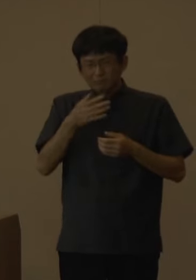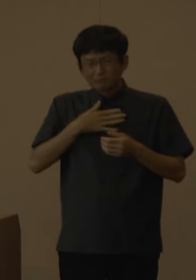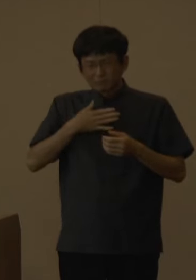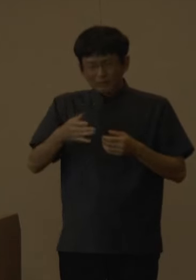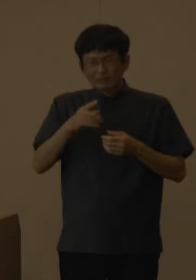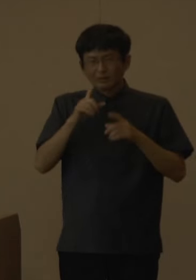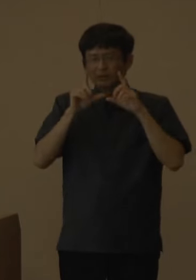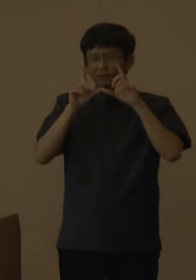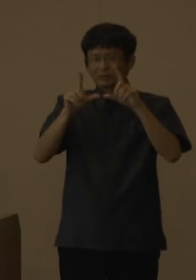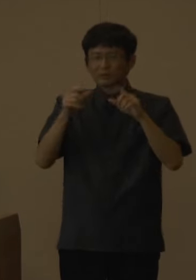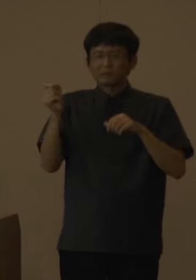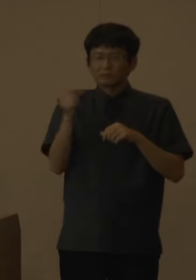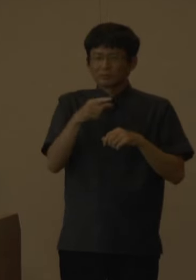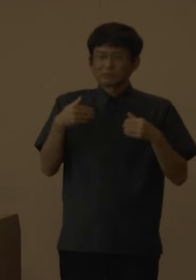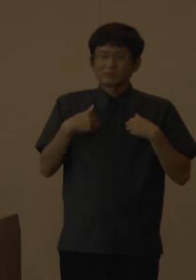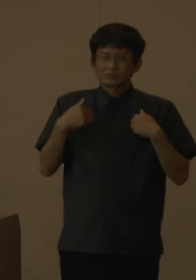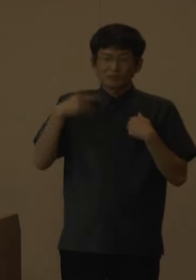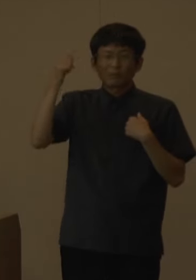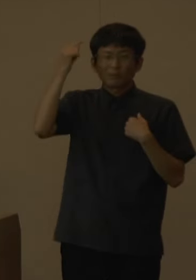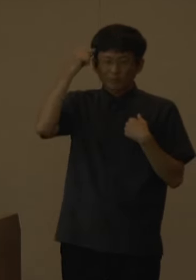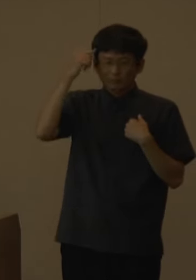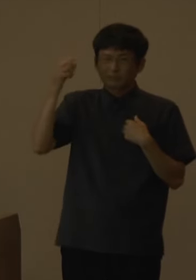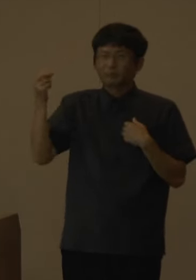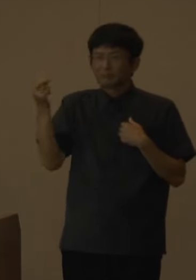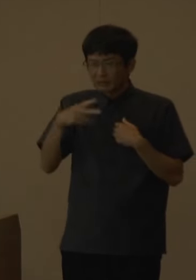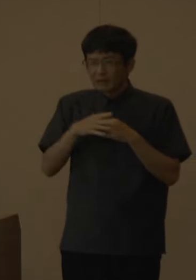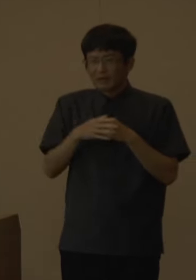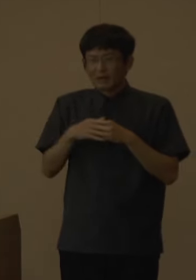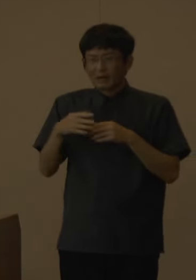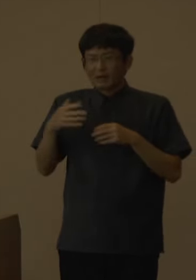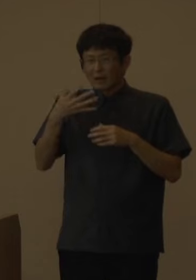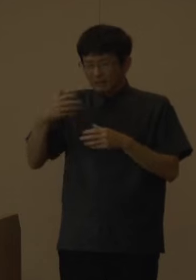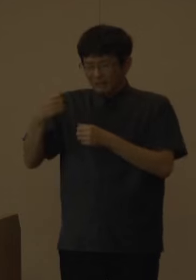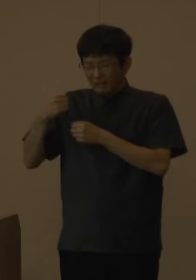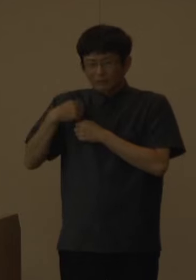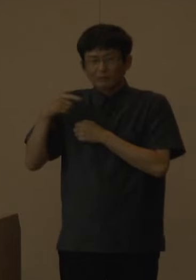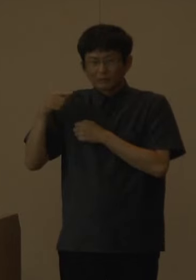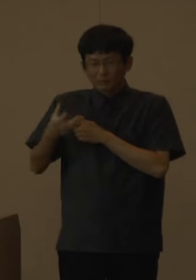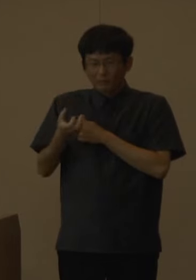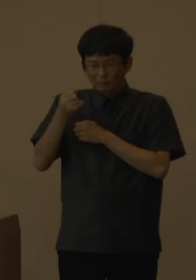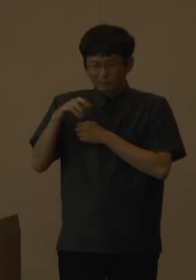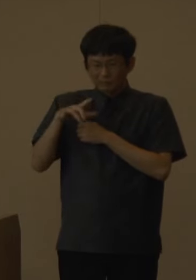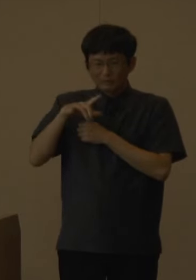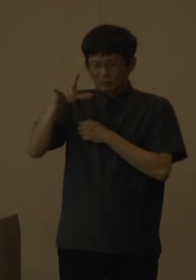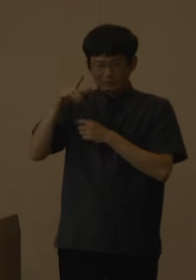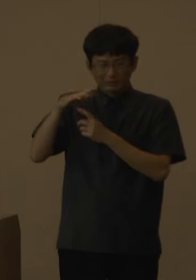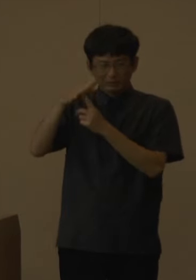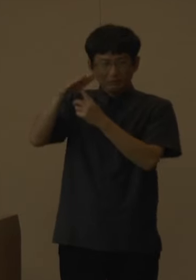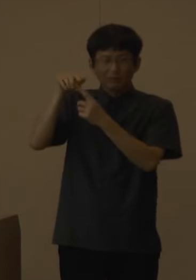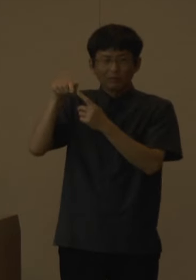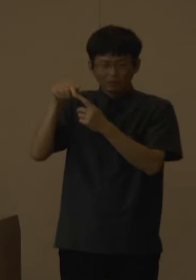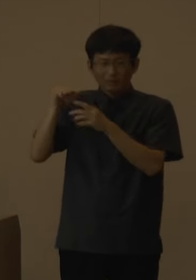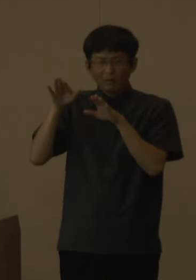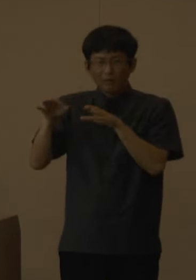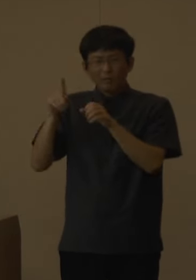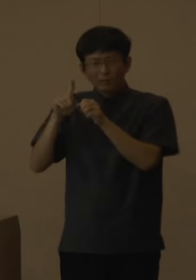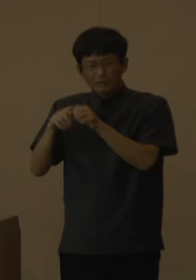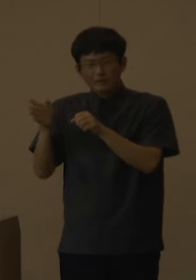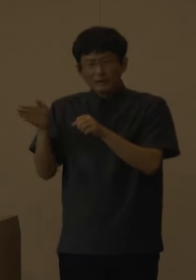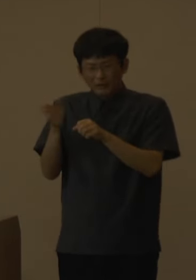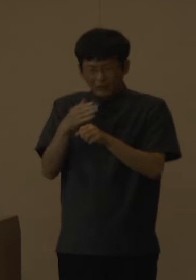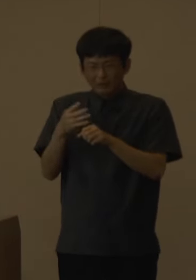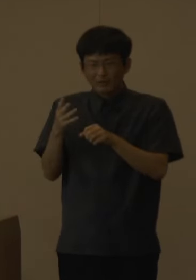ければならないだろうと思います。で、さらに海兵隊の所属機につきましては、今年に入ってからも8月30